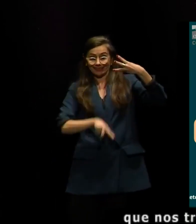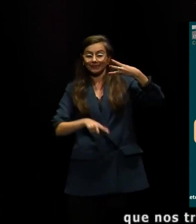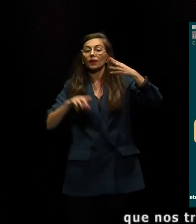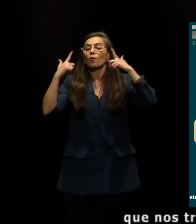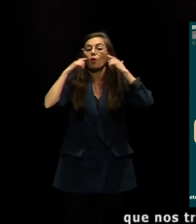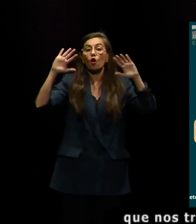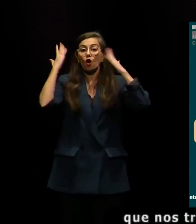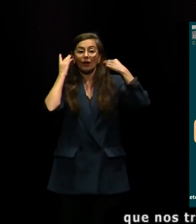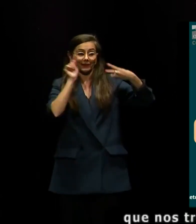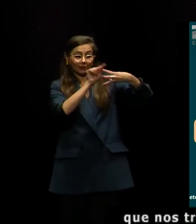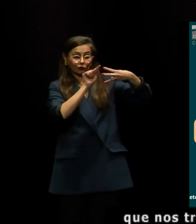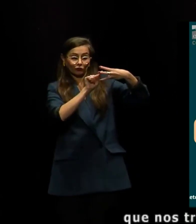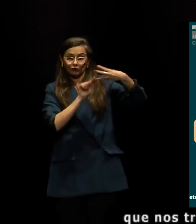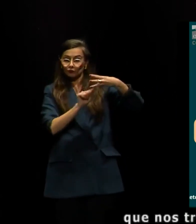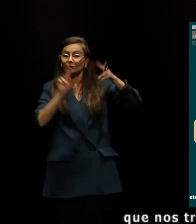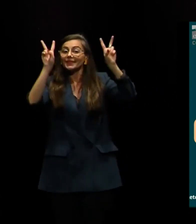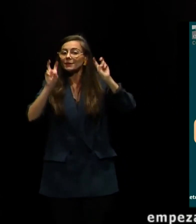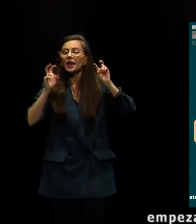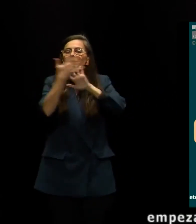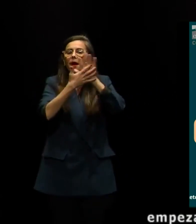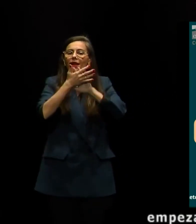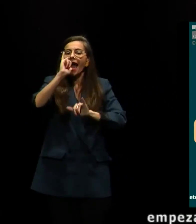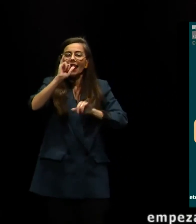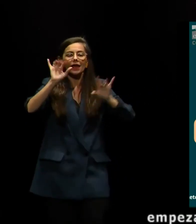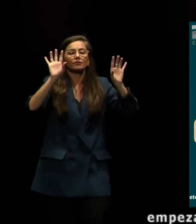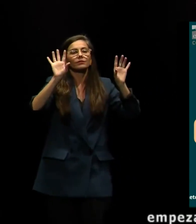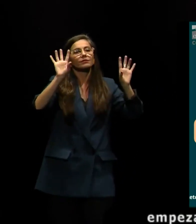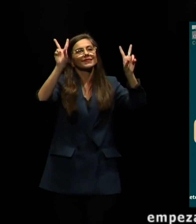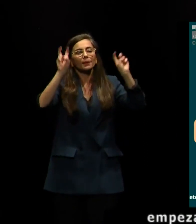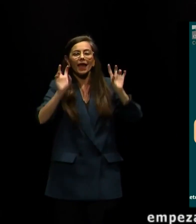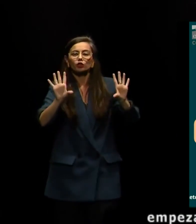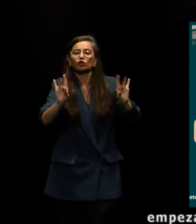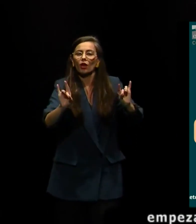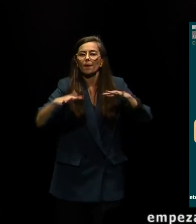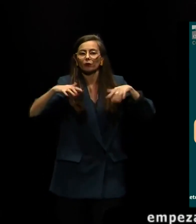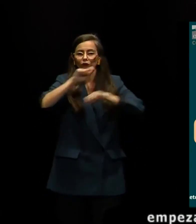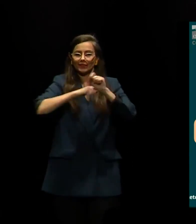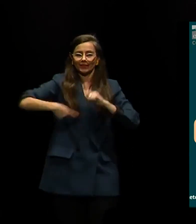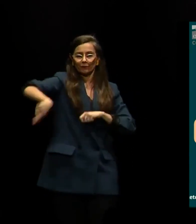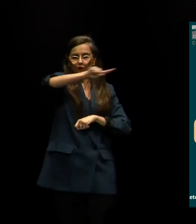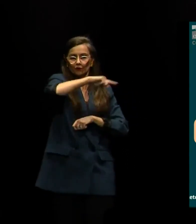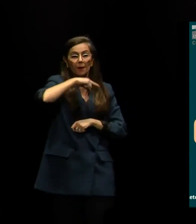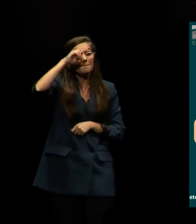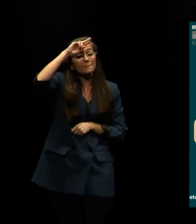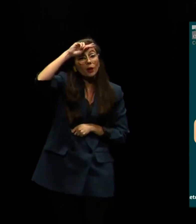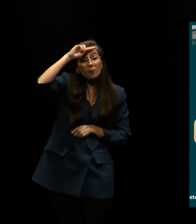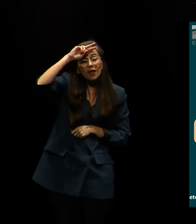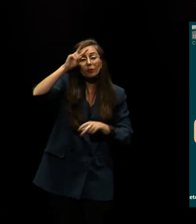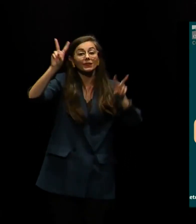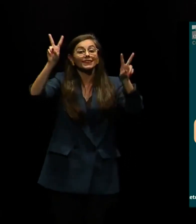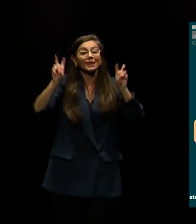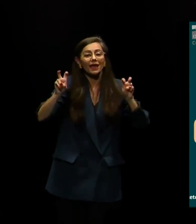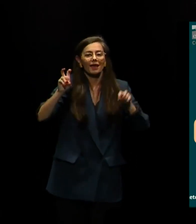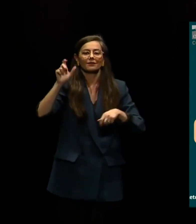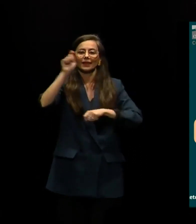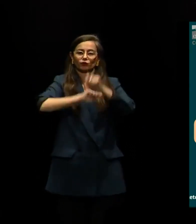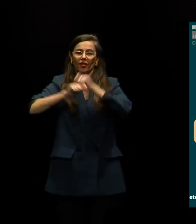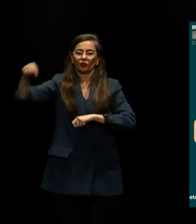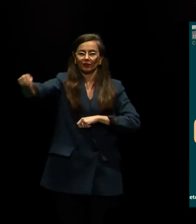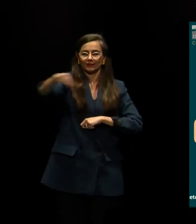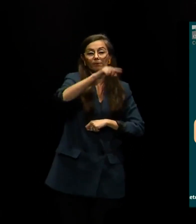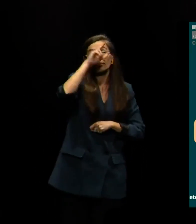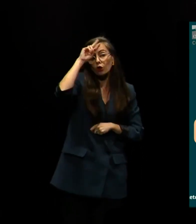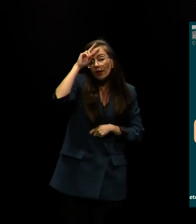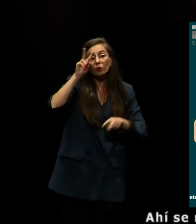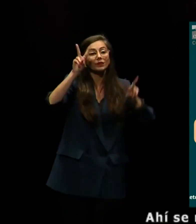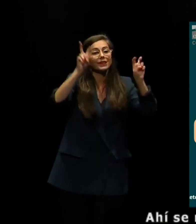Ley 27/2007 y ahí se marcaron 3 hitos fundamentales, ¿no? Que de alguna manera tocaba al